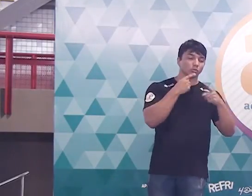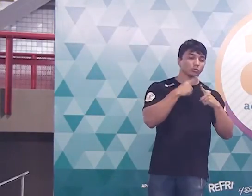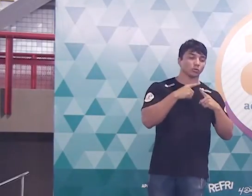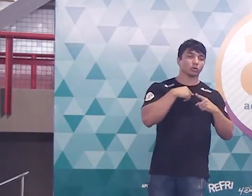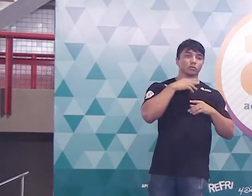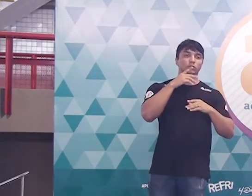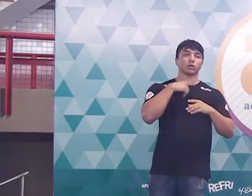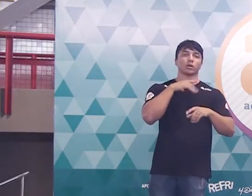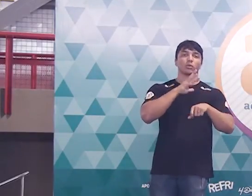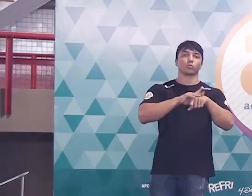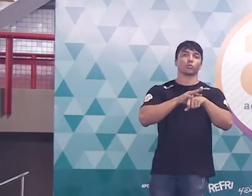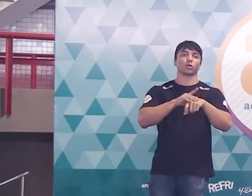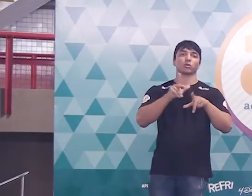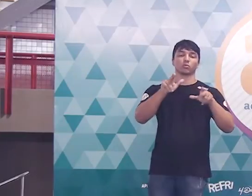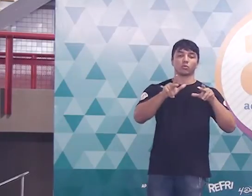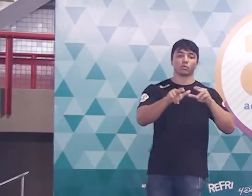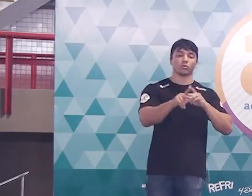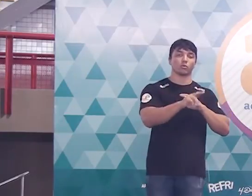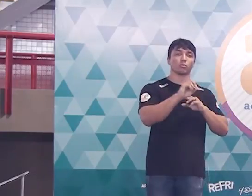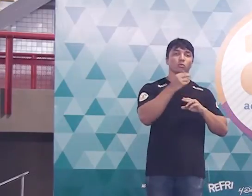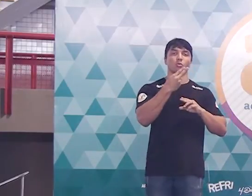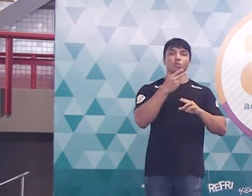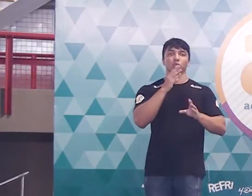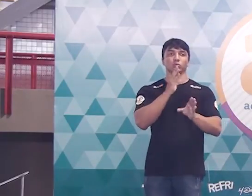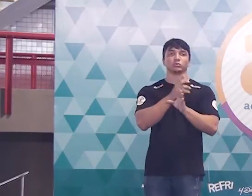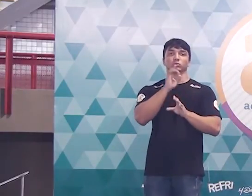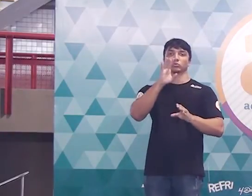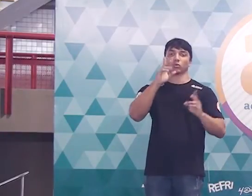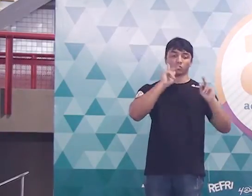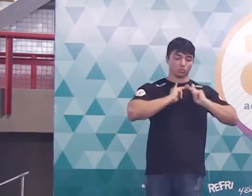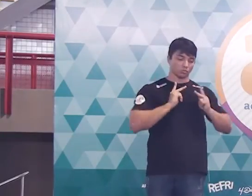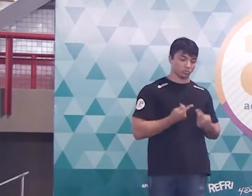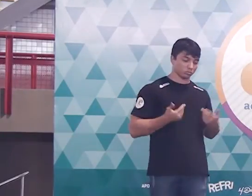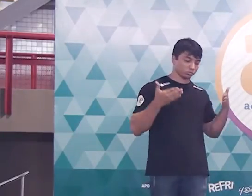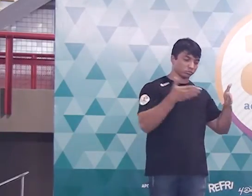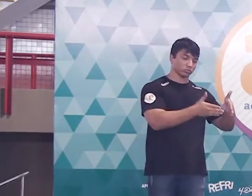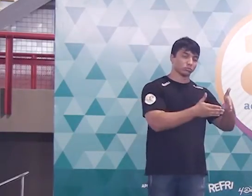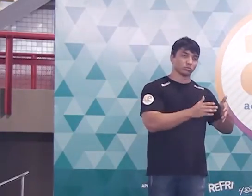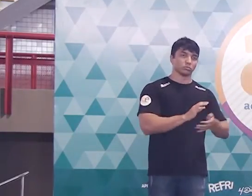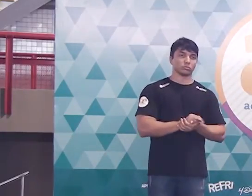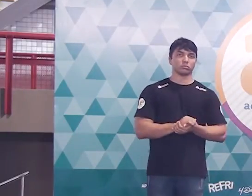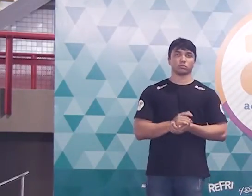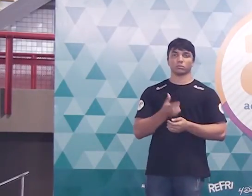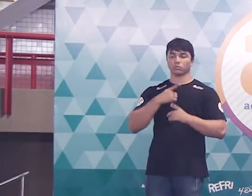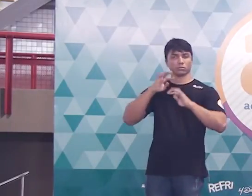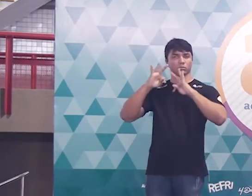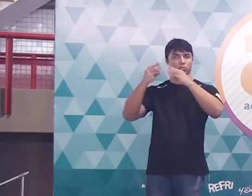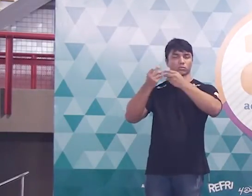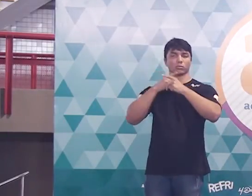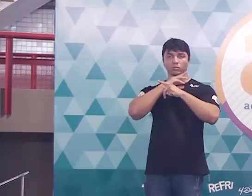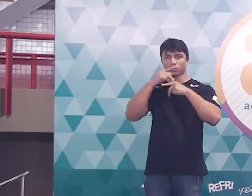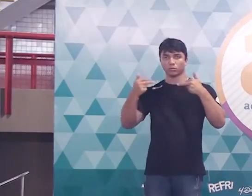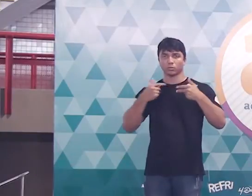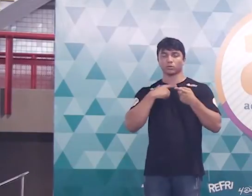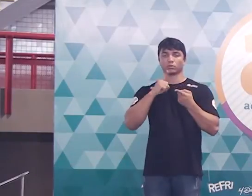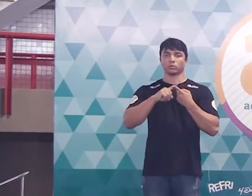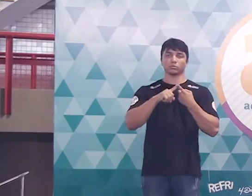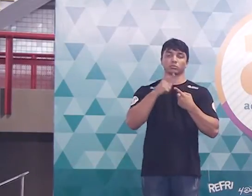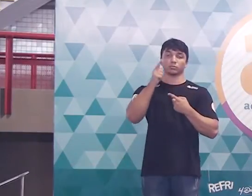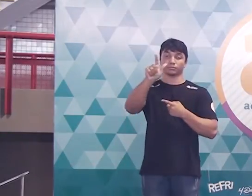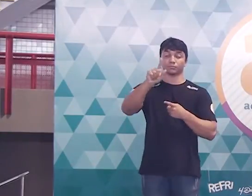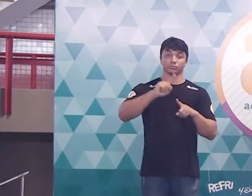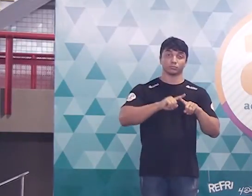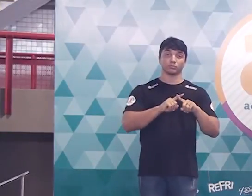não desenvolvem as doenças ou eles picam somente os humanos? Não, gente, pica outros animais, outros vertebrados também,